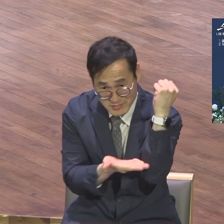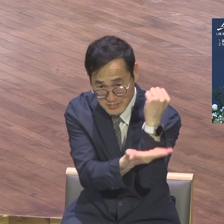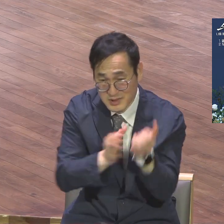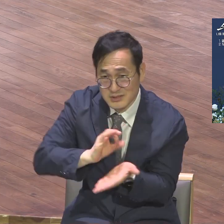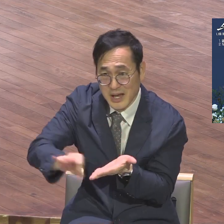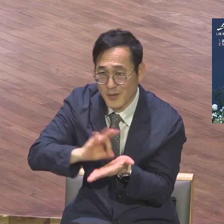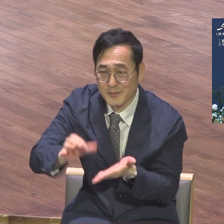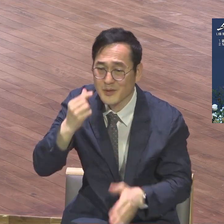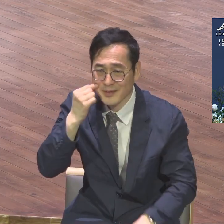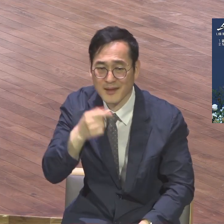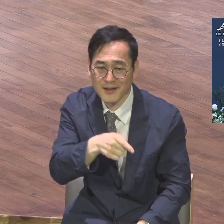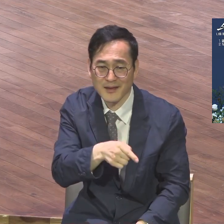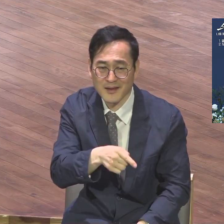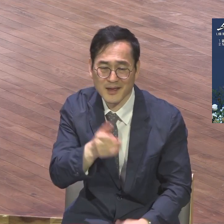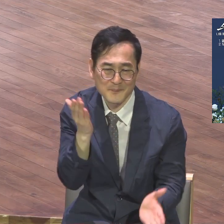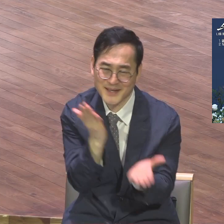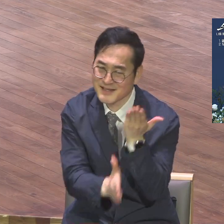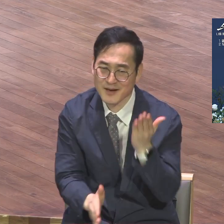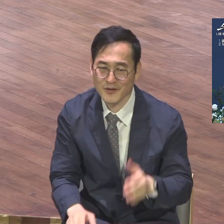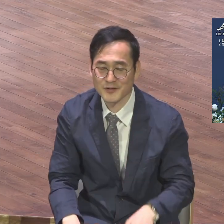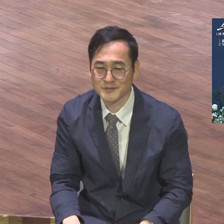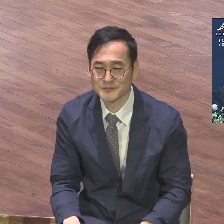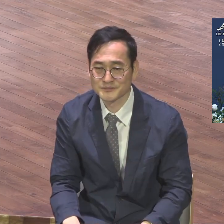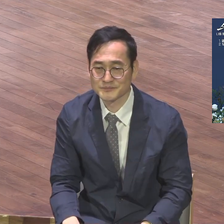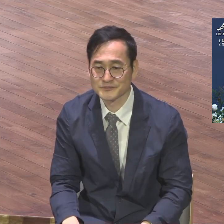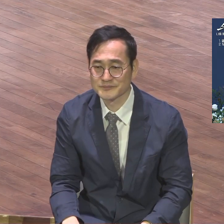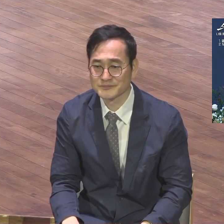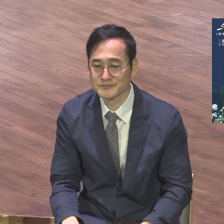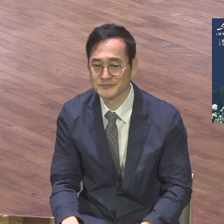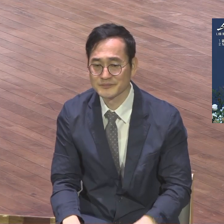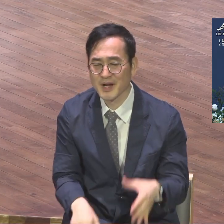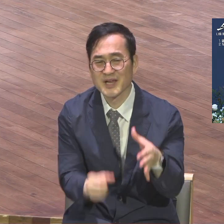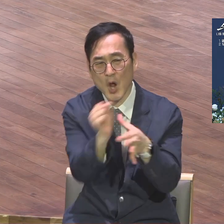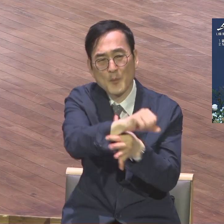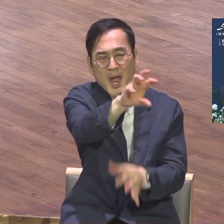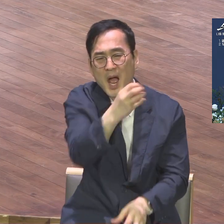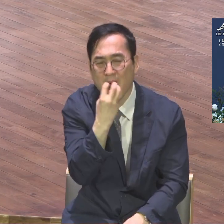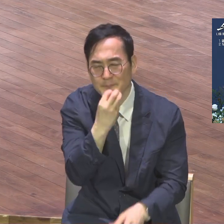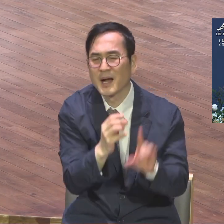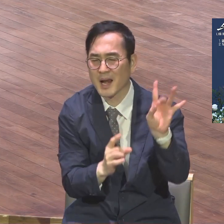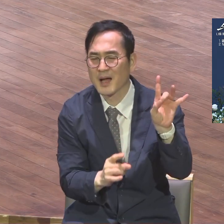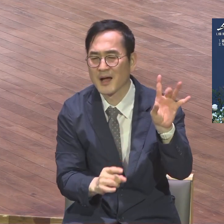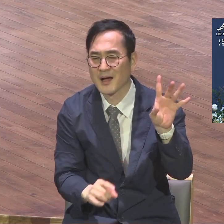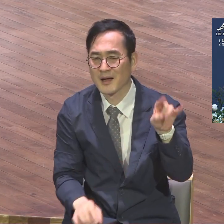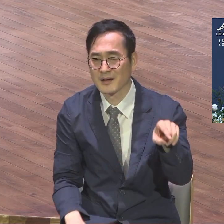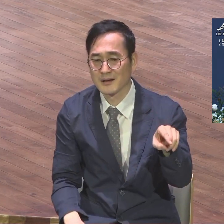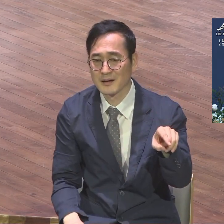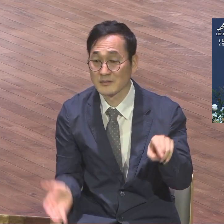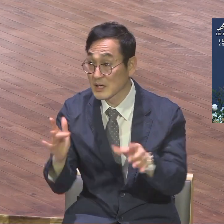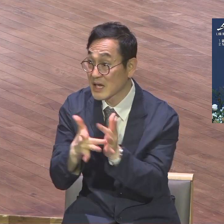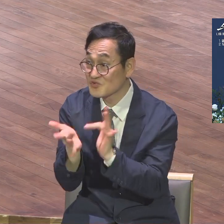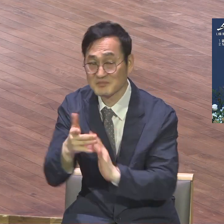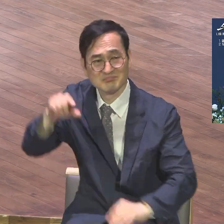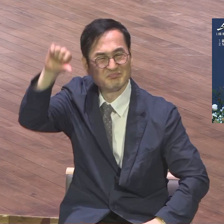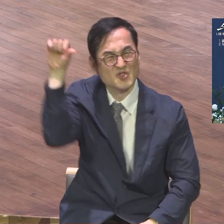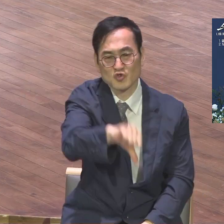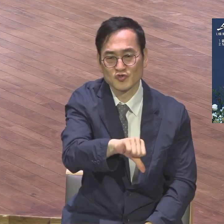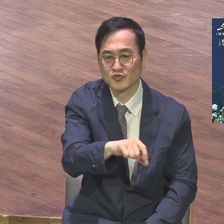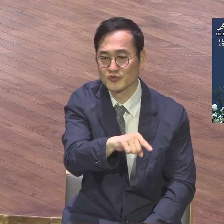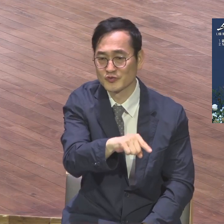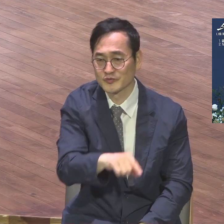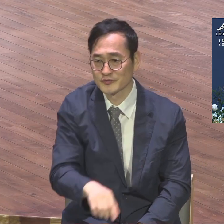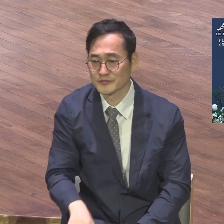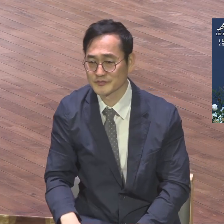없어요. 예수 그리스도를 믿음으로 창세기 3장에 온갖 저주에서